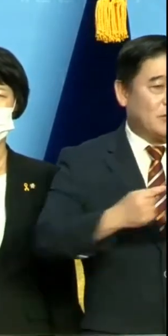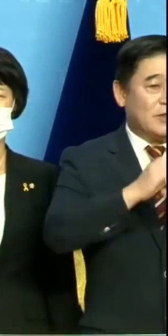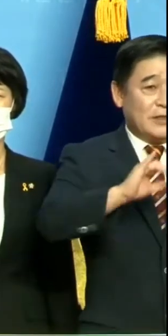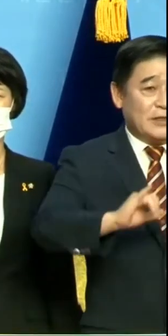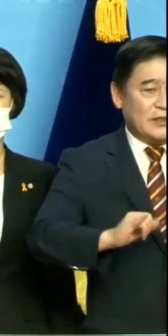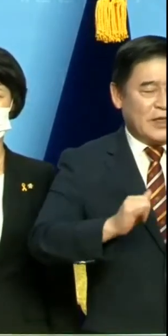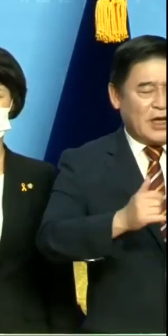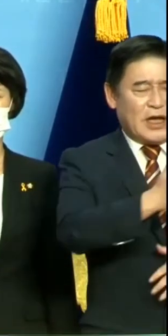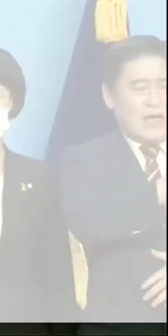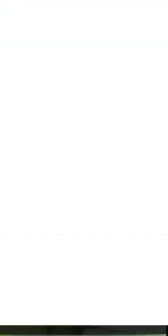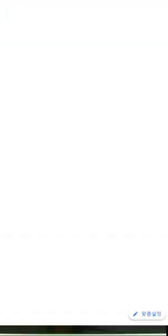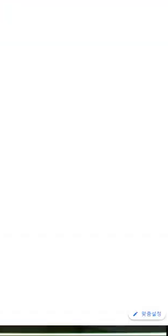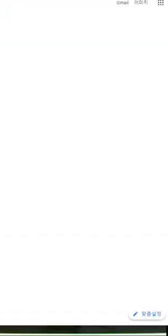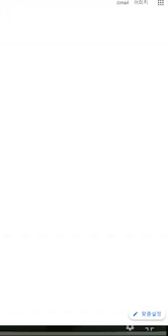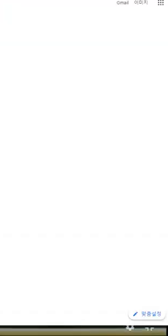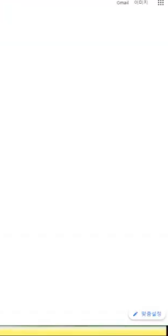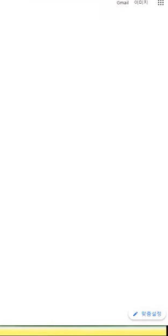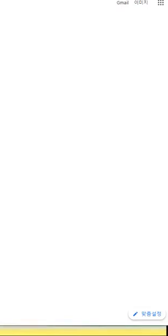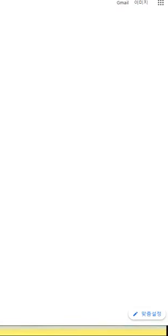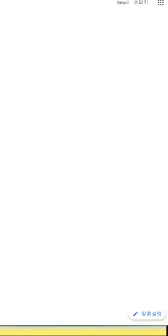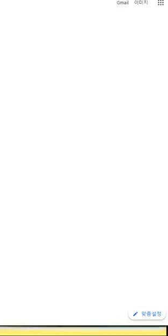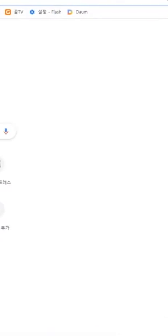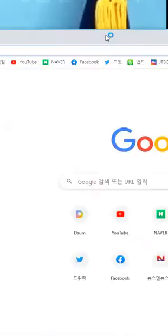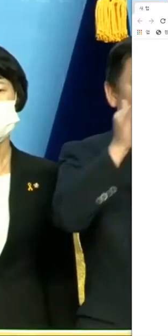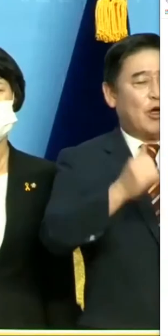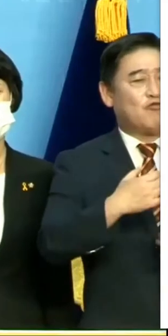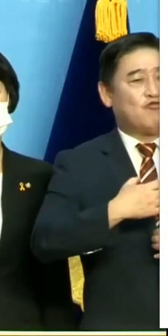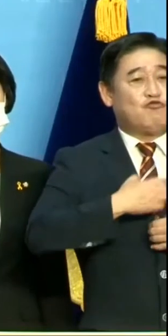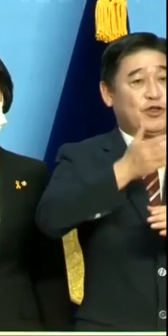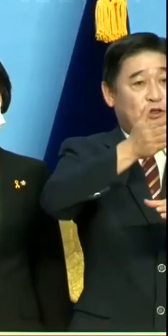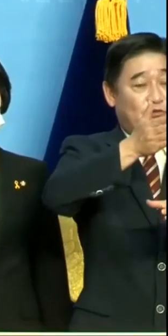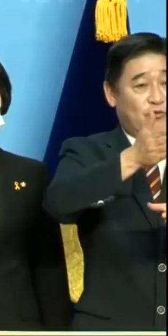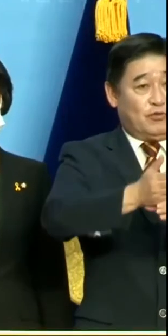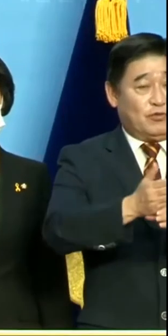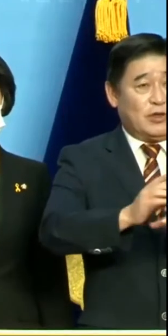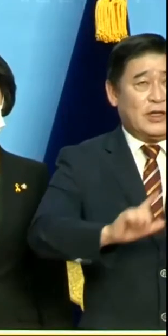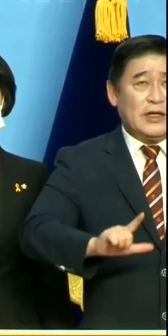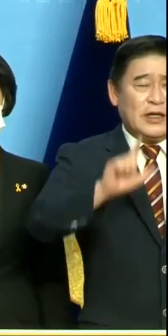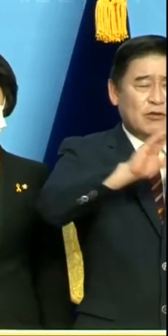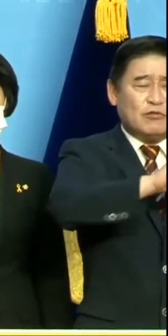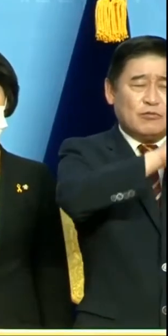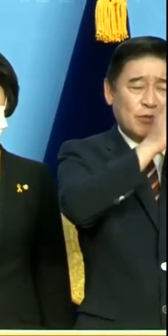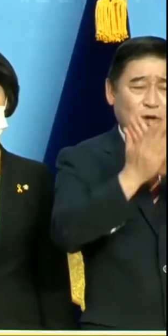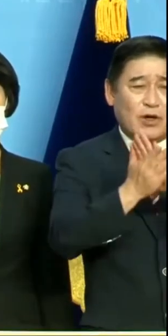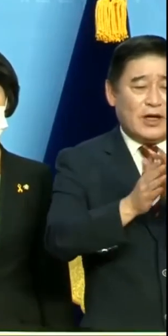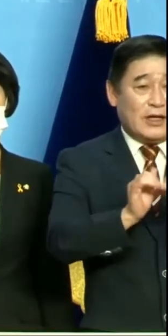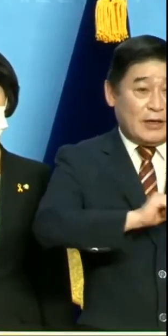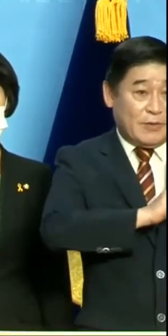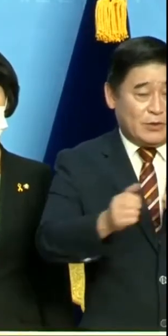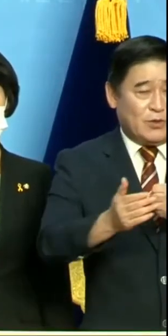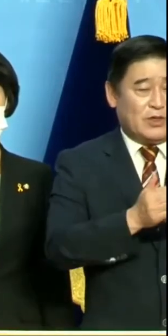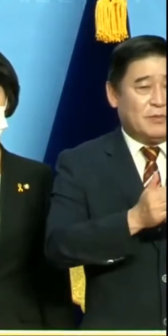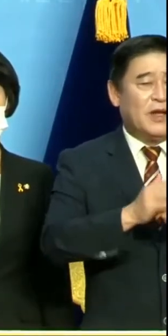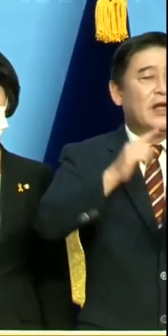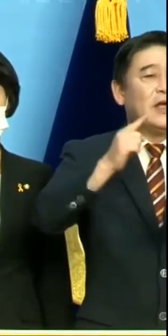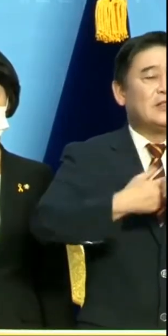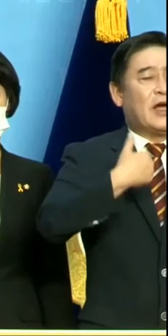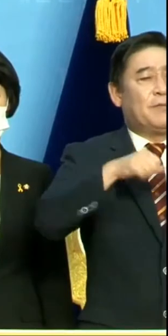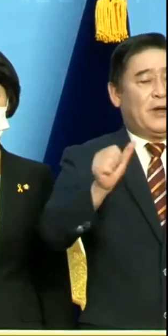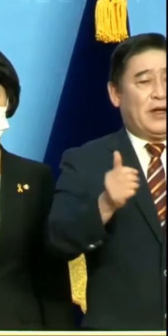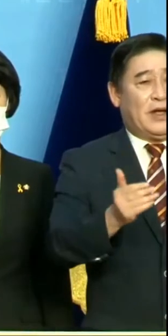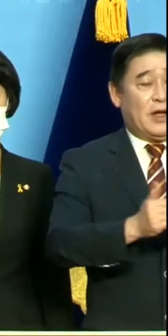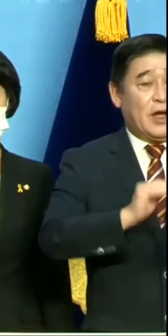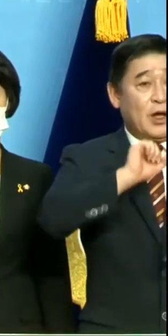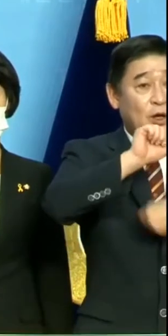세계가 막대한 인명피해와 경제적 사회적 위기를 겪고 있습니다 기후변화 인간 활동으로 생태계와 서식지가 파괴되고